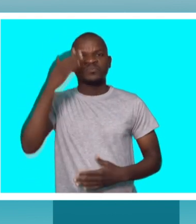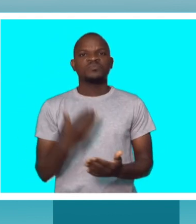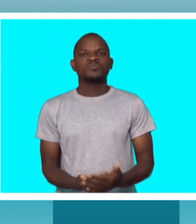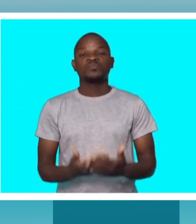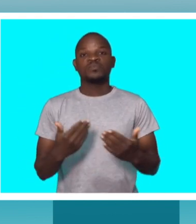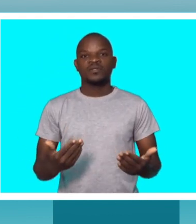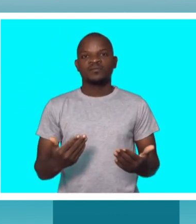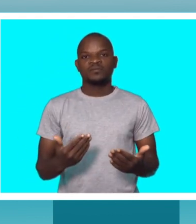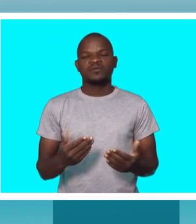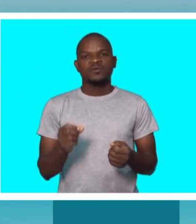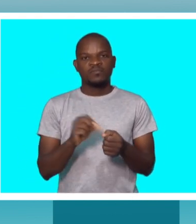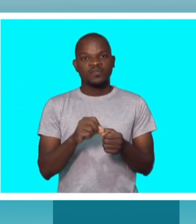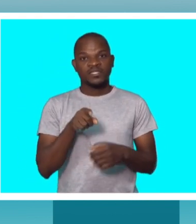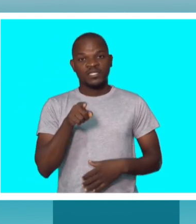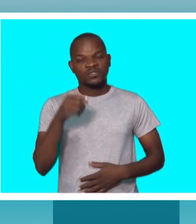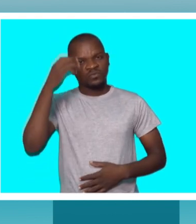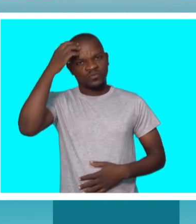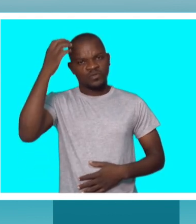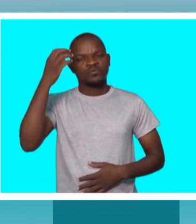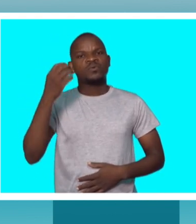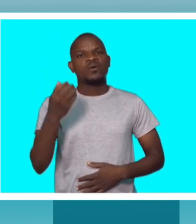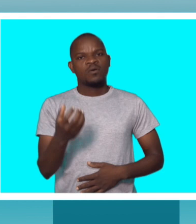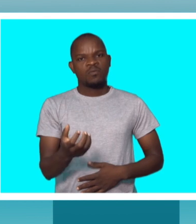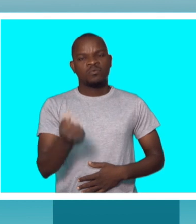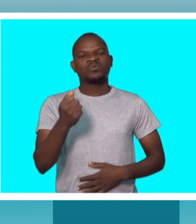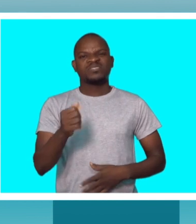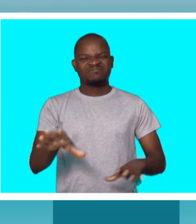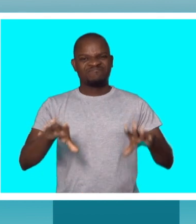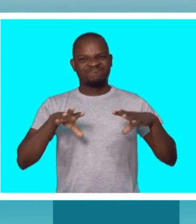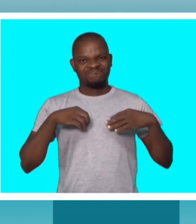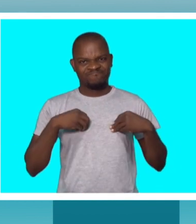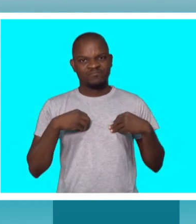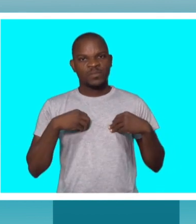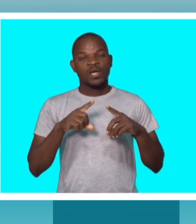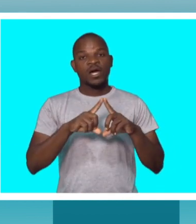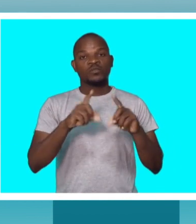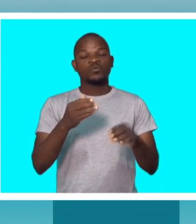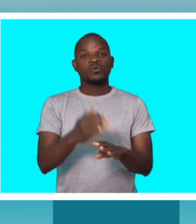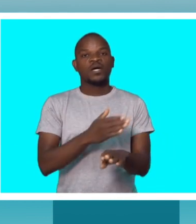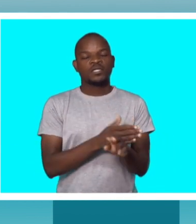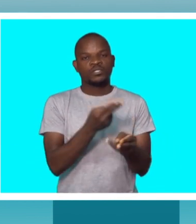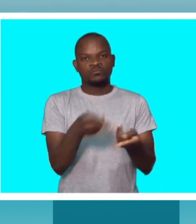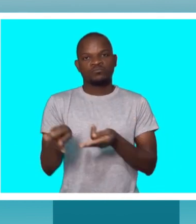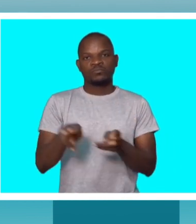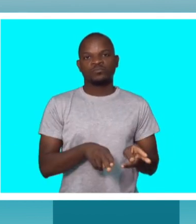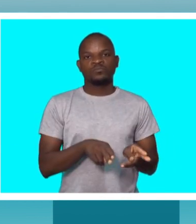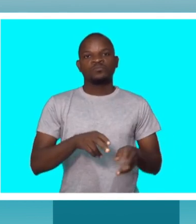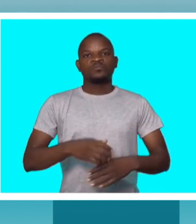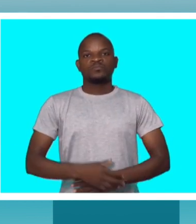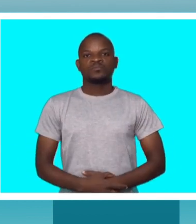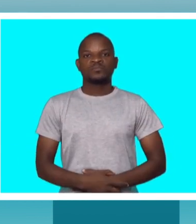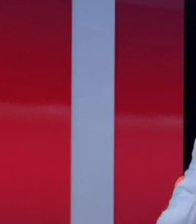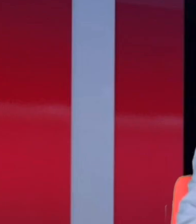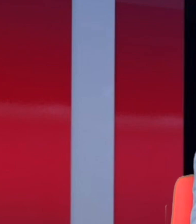que o governo possa levar a peito os compromissos que eles assumiram. Muito obrigado, Cantor